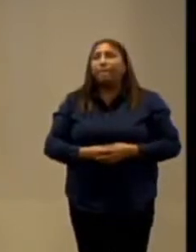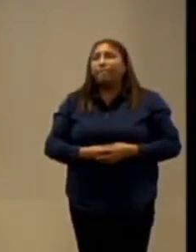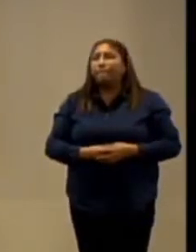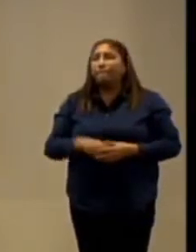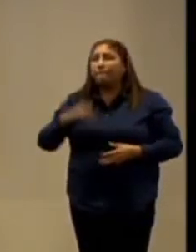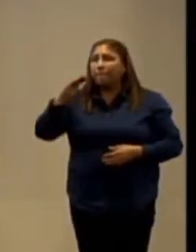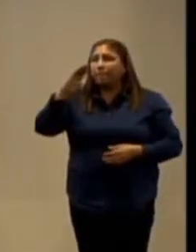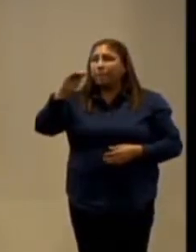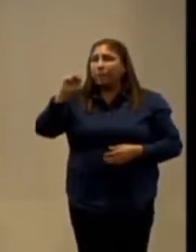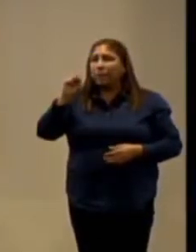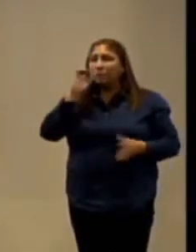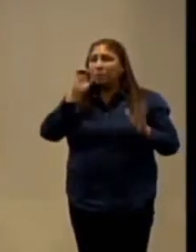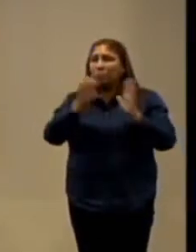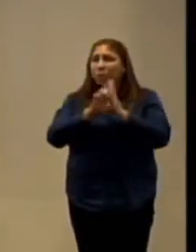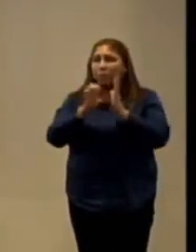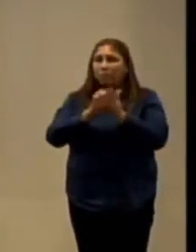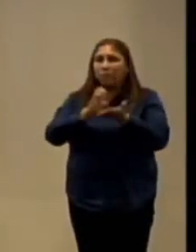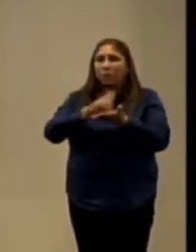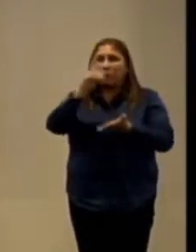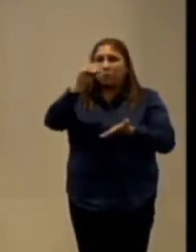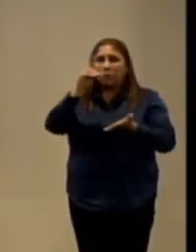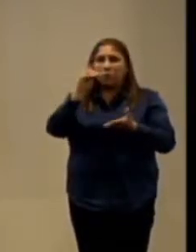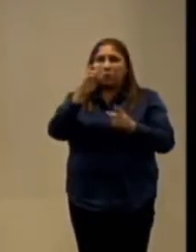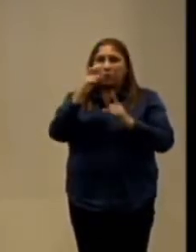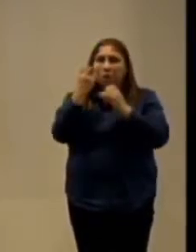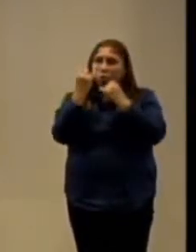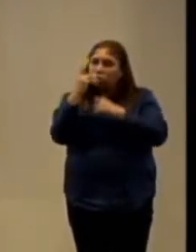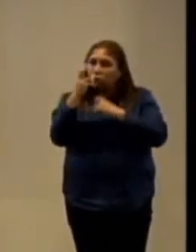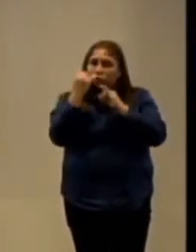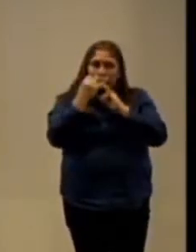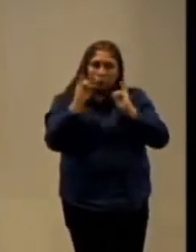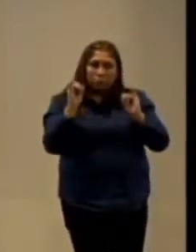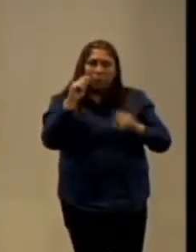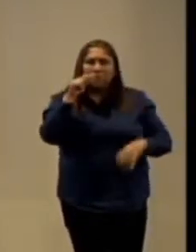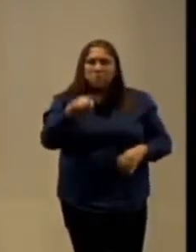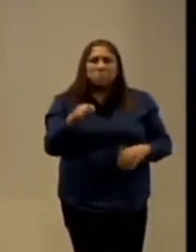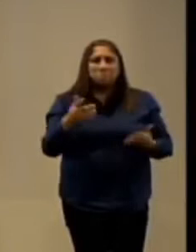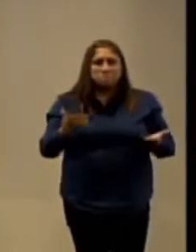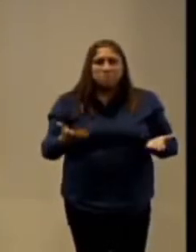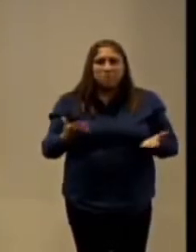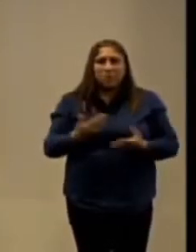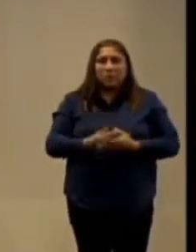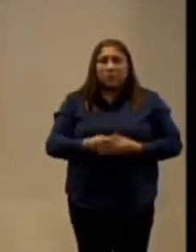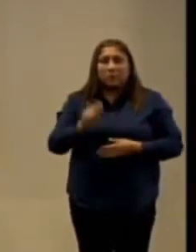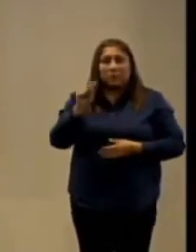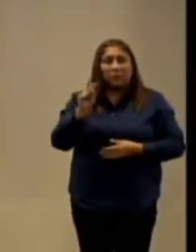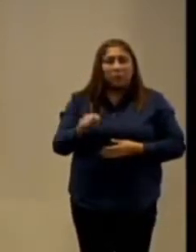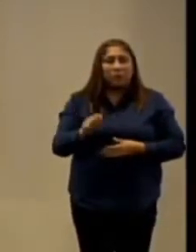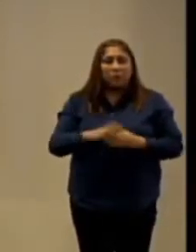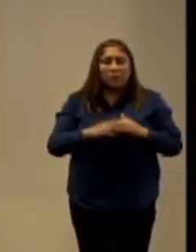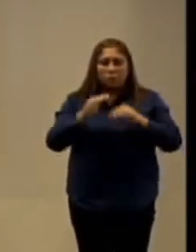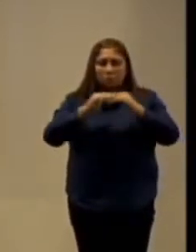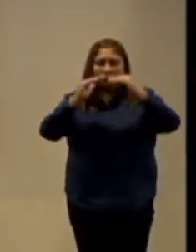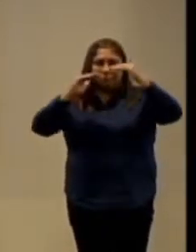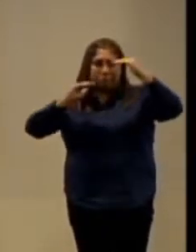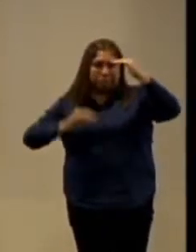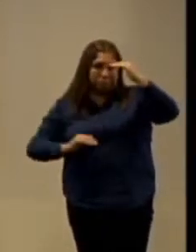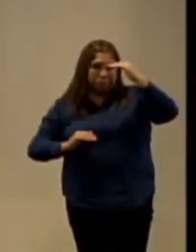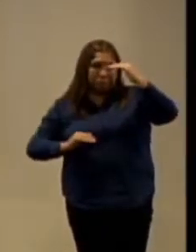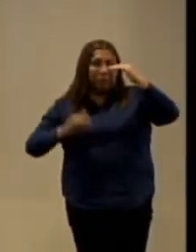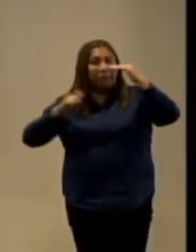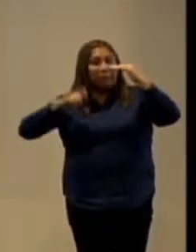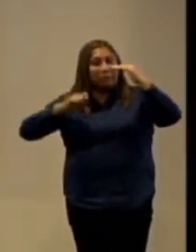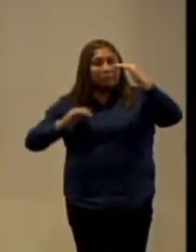por ejemplo, becas para estudiar educación intercultural bilingüe. Entonces, ahí donde se encuentra que hay una brecha que